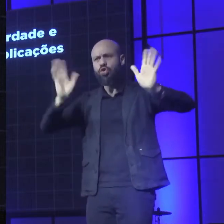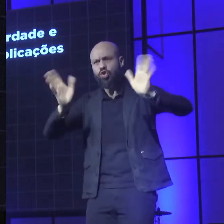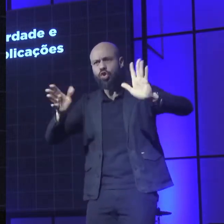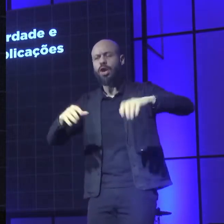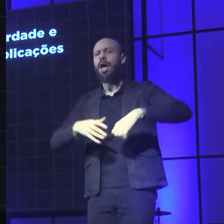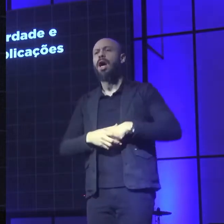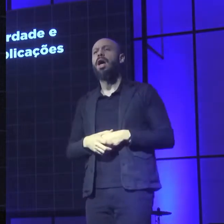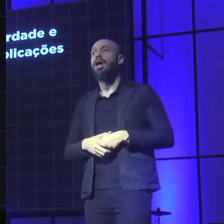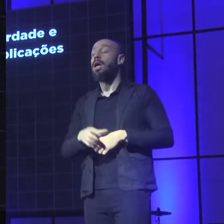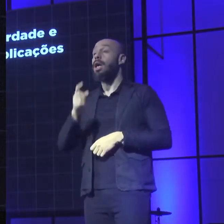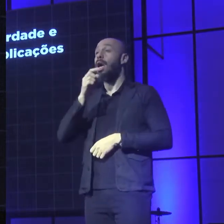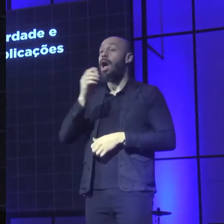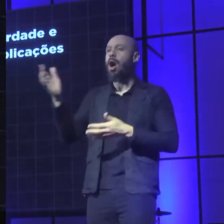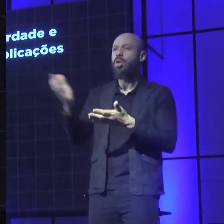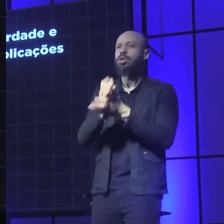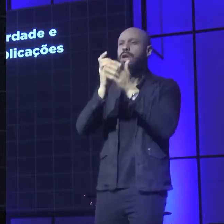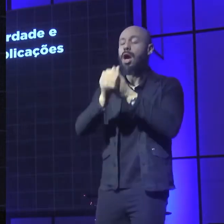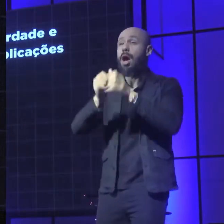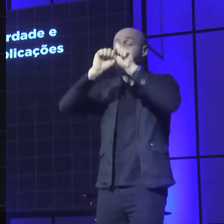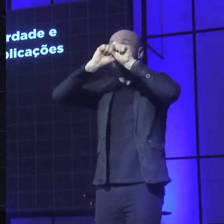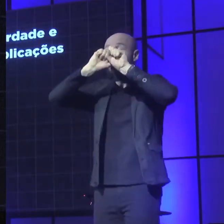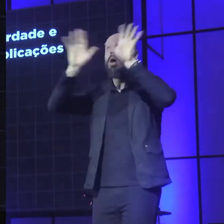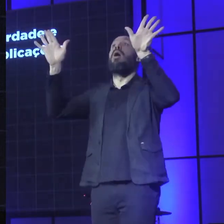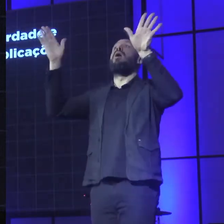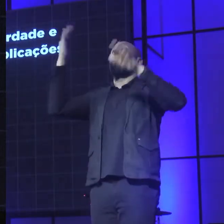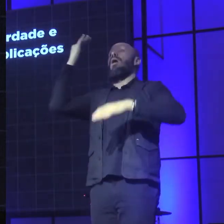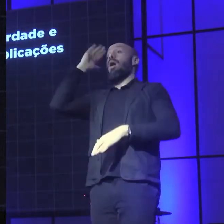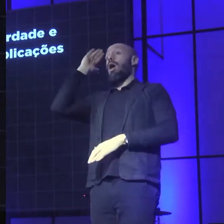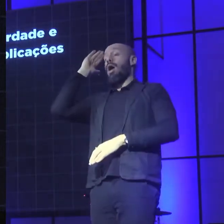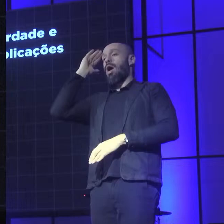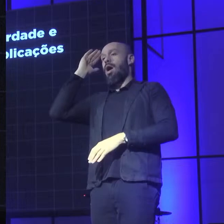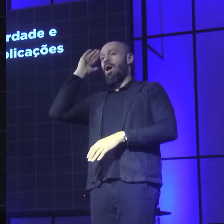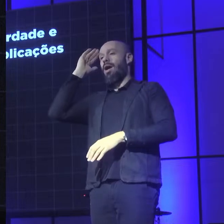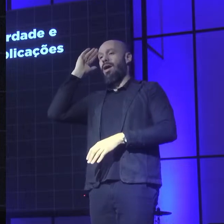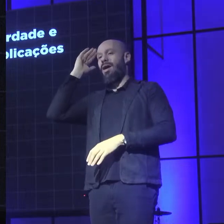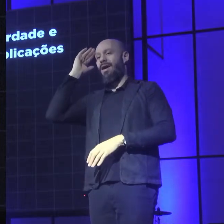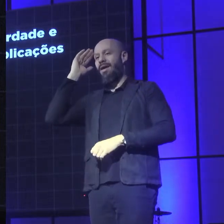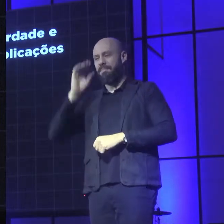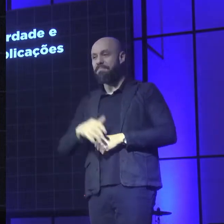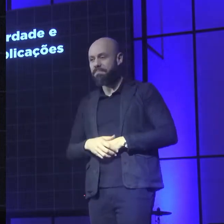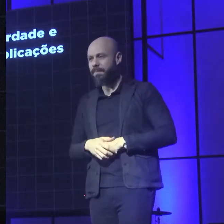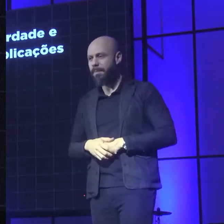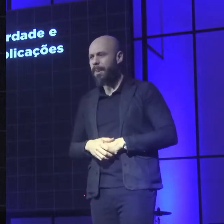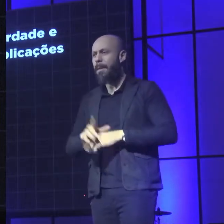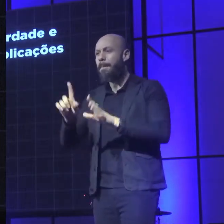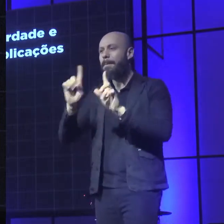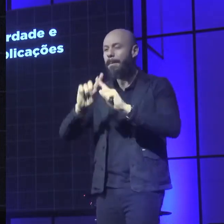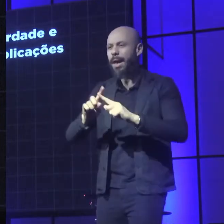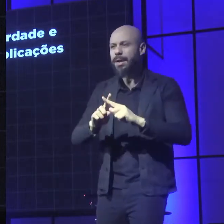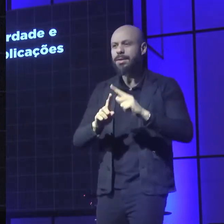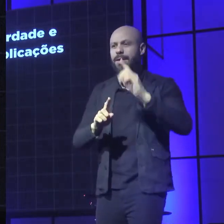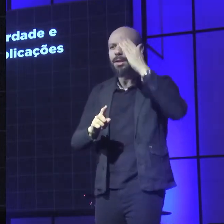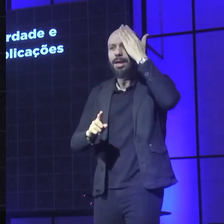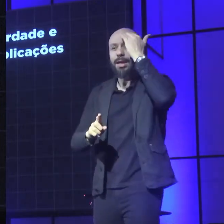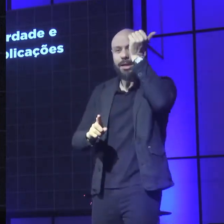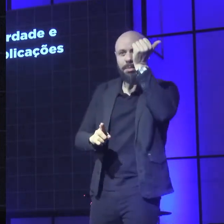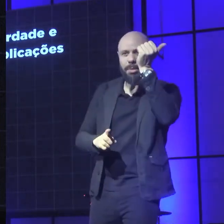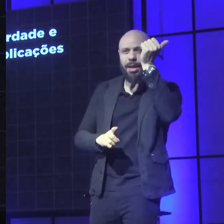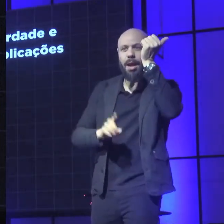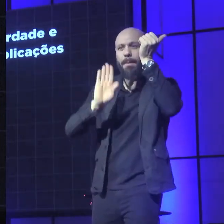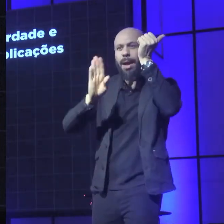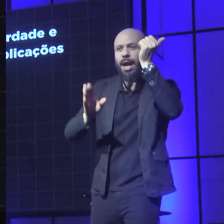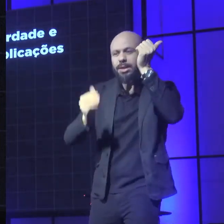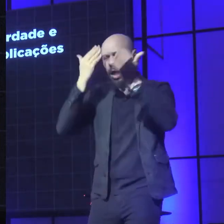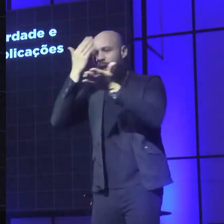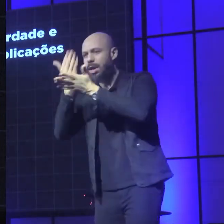tiveram conhecimento da verdade, elas souberam da verdade, mas não acreditaram na verdade, porque quando